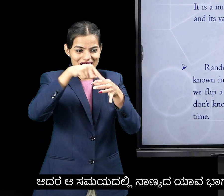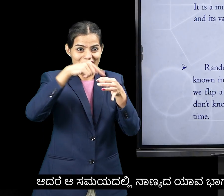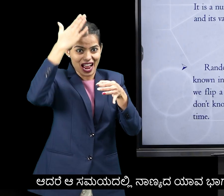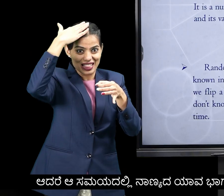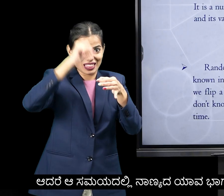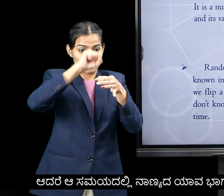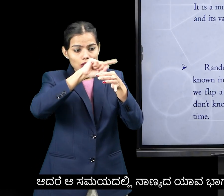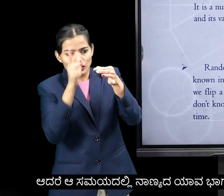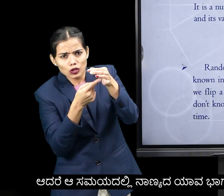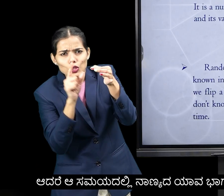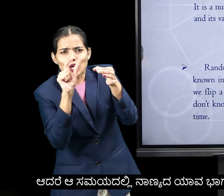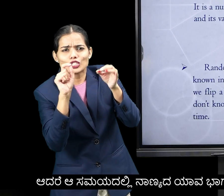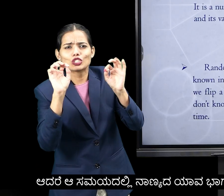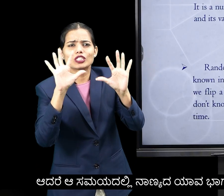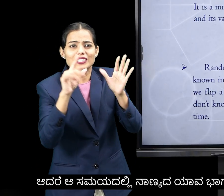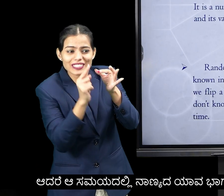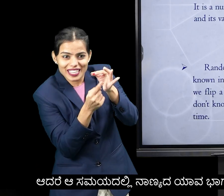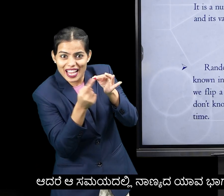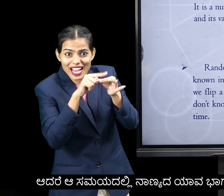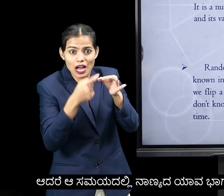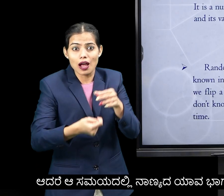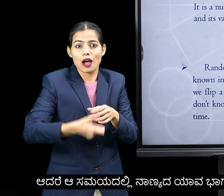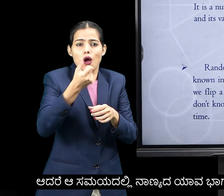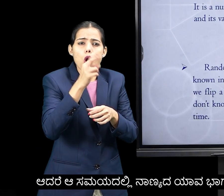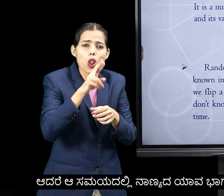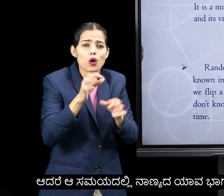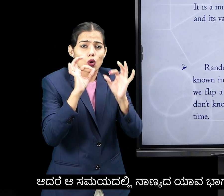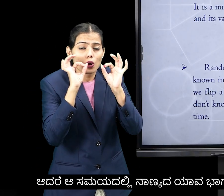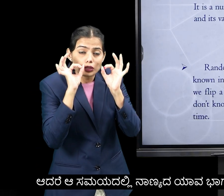ನಾಣ್ಯದ ಯಾವ ಭಾಗವು ತಿರುಗುತ್ತದೆ ಎಂದು ನಮಗೆ ನಿಖರವಾಗಿ ತಿಳಿದಿಲ್ಲ.